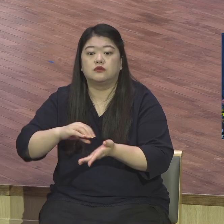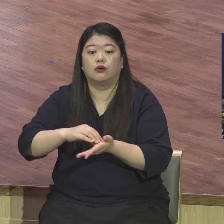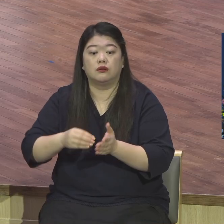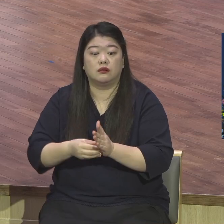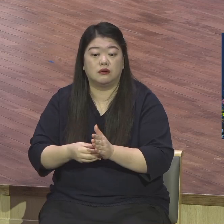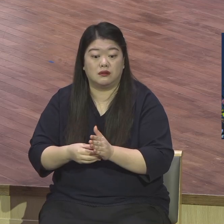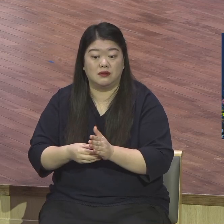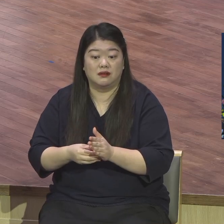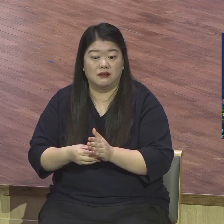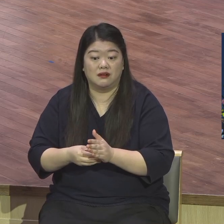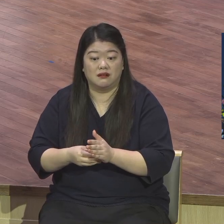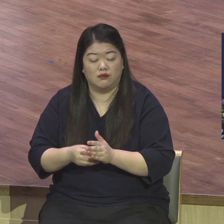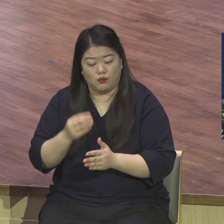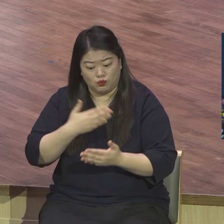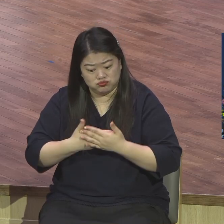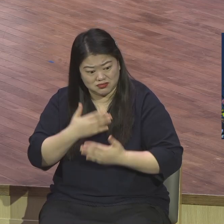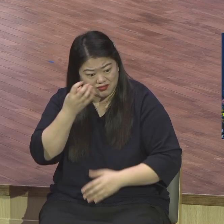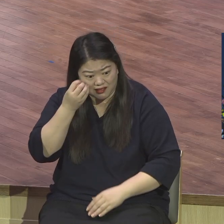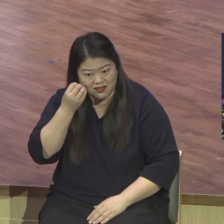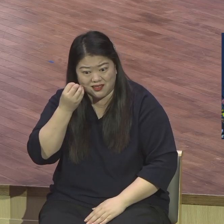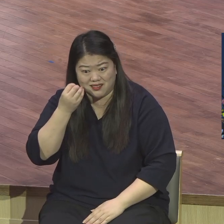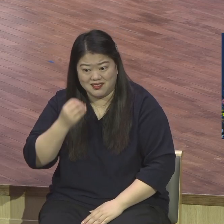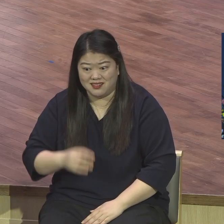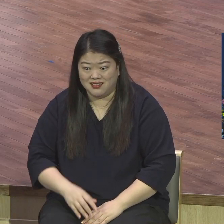그런 것처럼